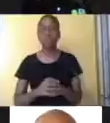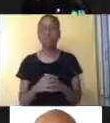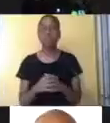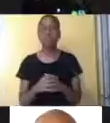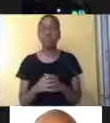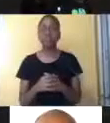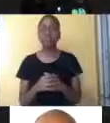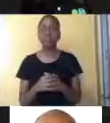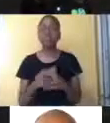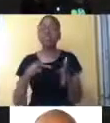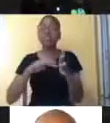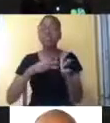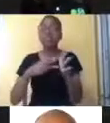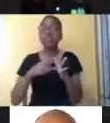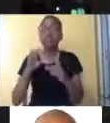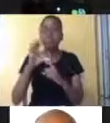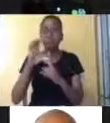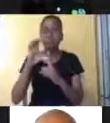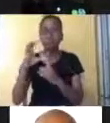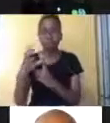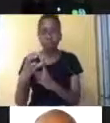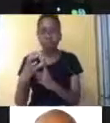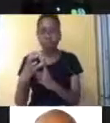definición de cultura.